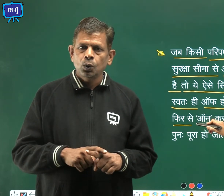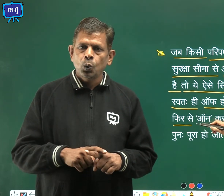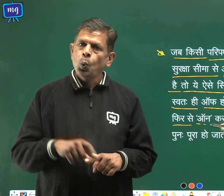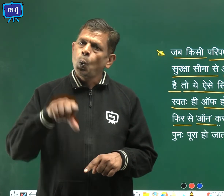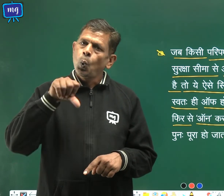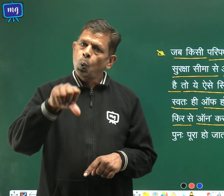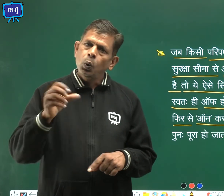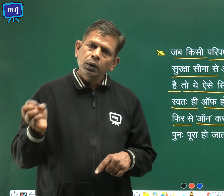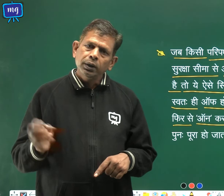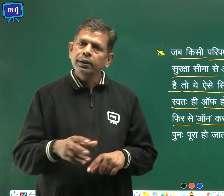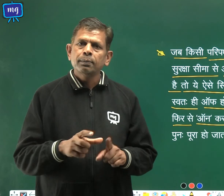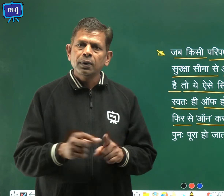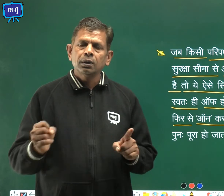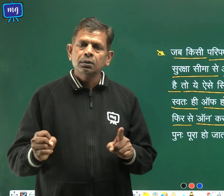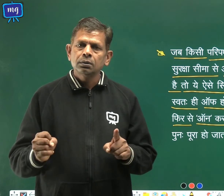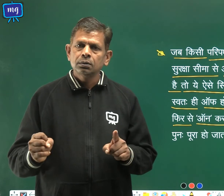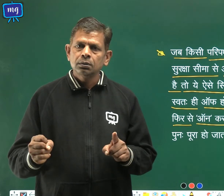ऑन कर देने पर